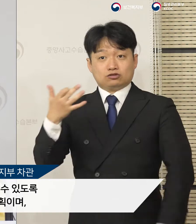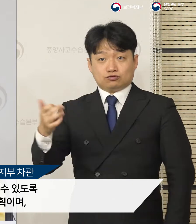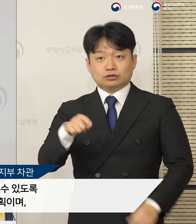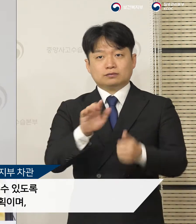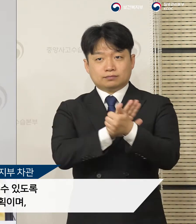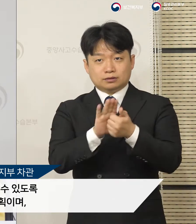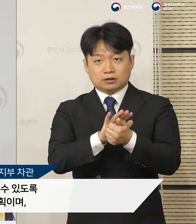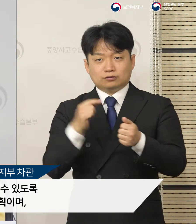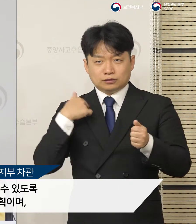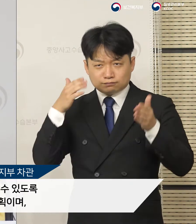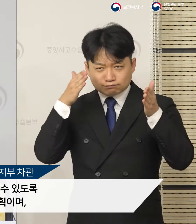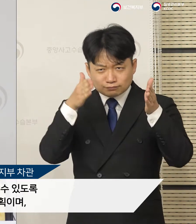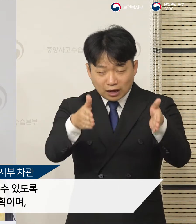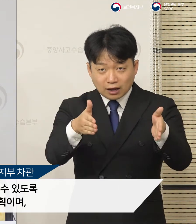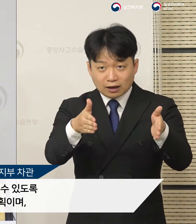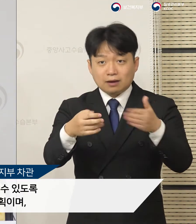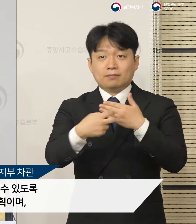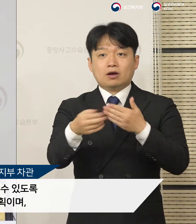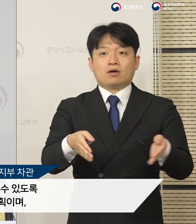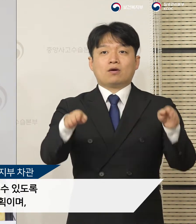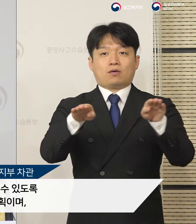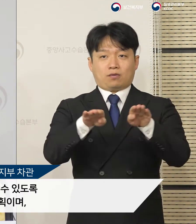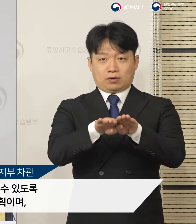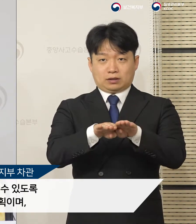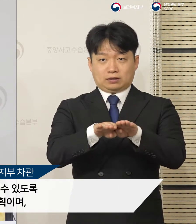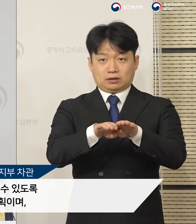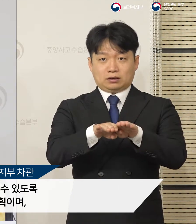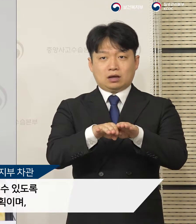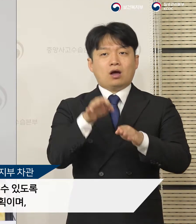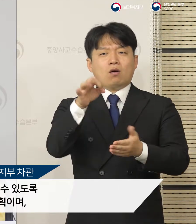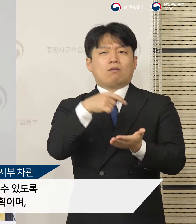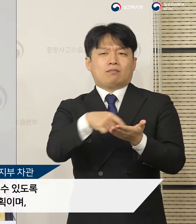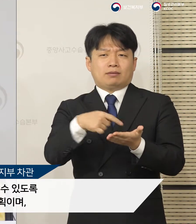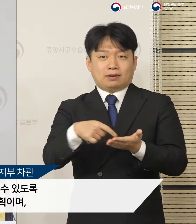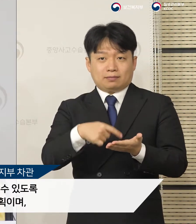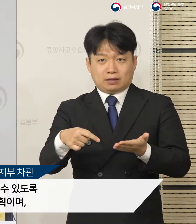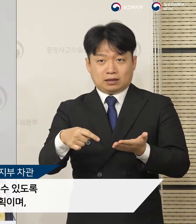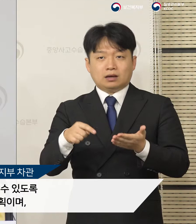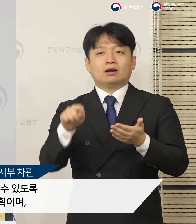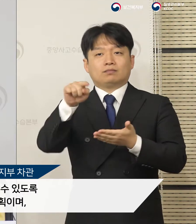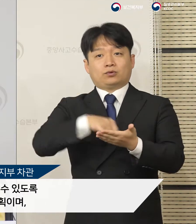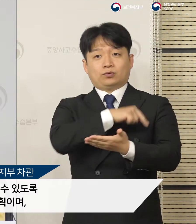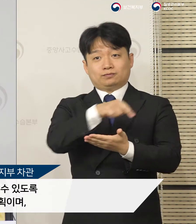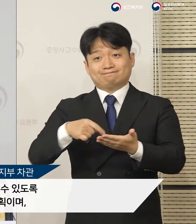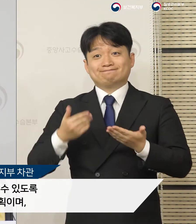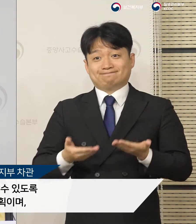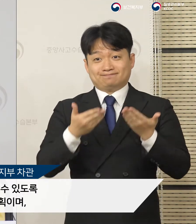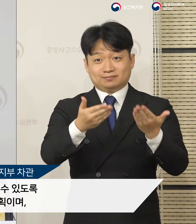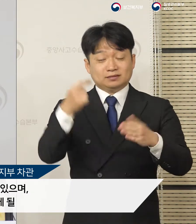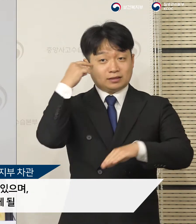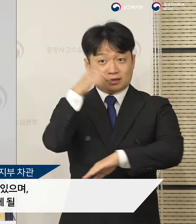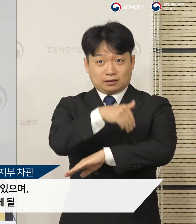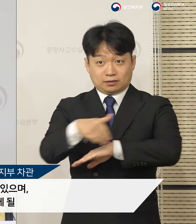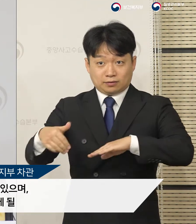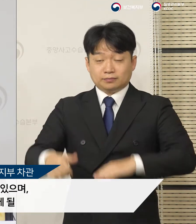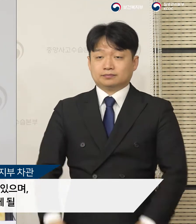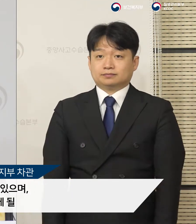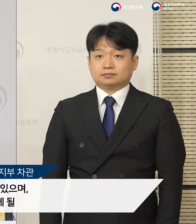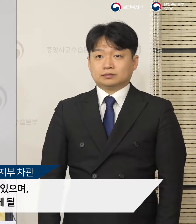코로나19 진료에 전념할 수 있도록 의료기관의 손실에 대해서 보상을 실시할 계획이며